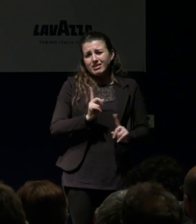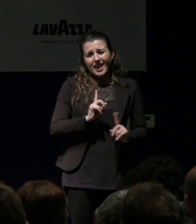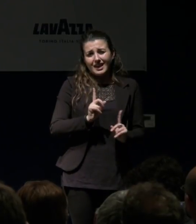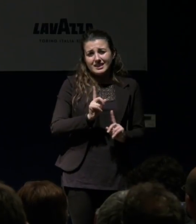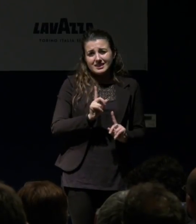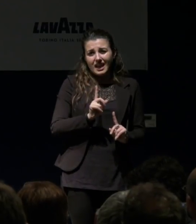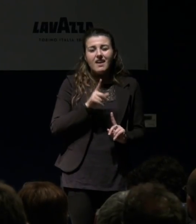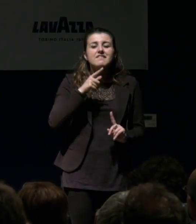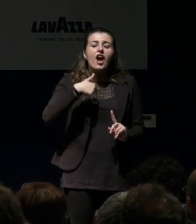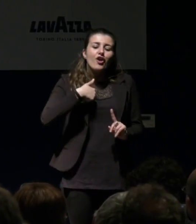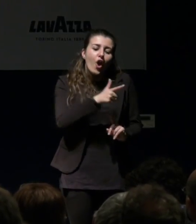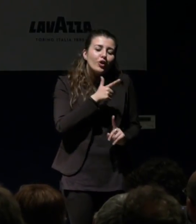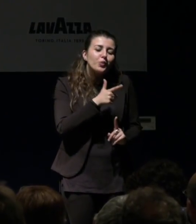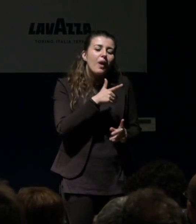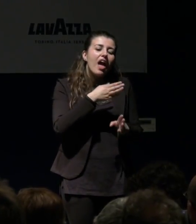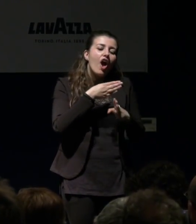condividevamo